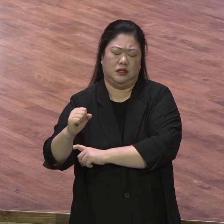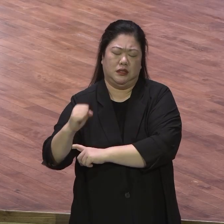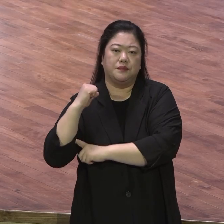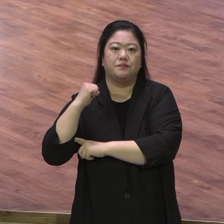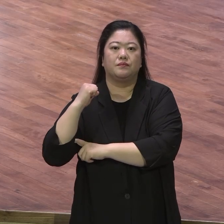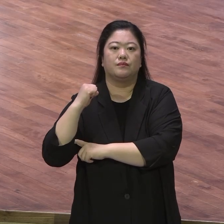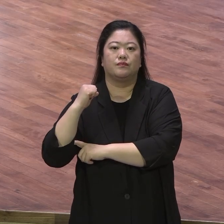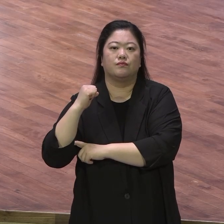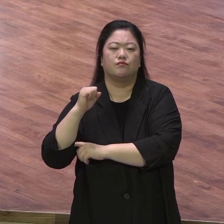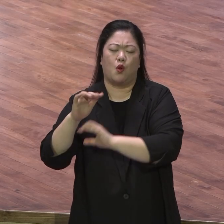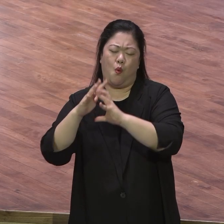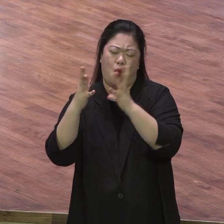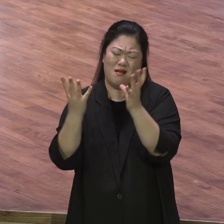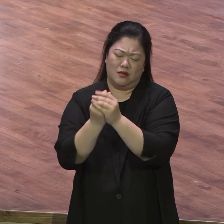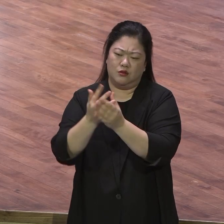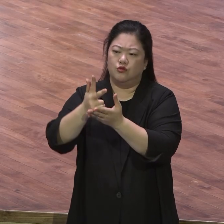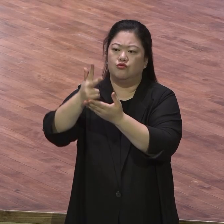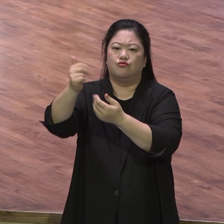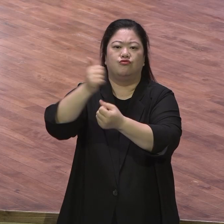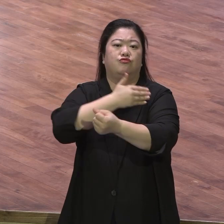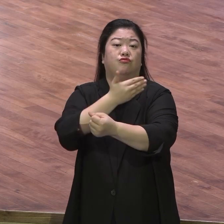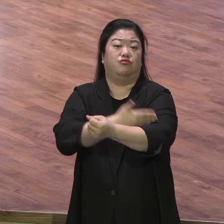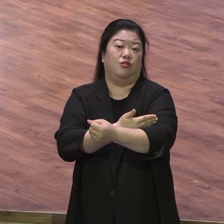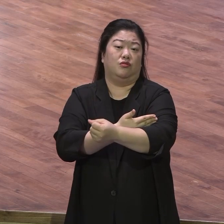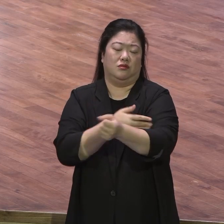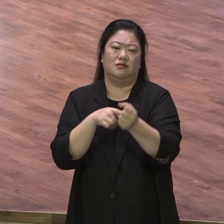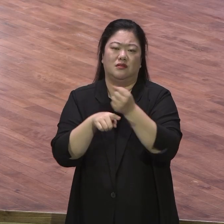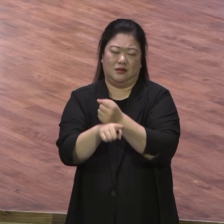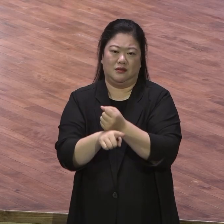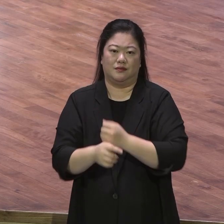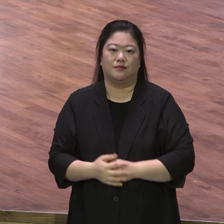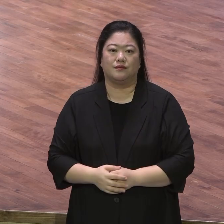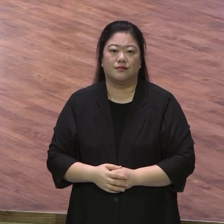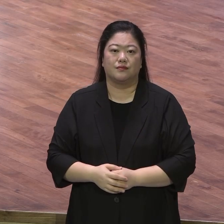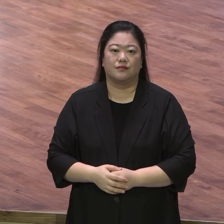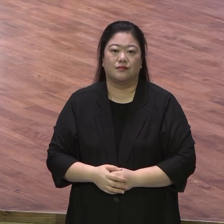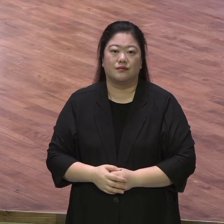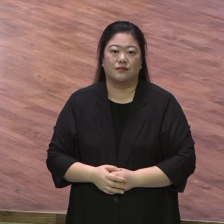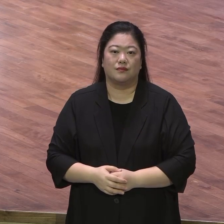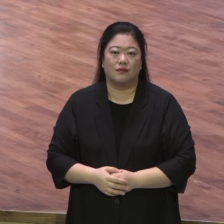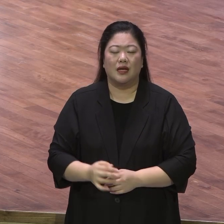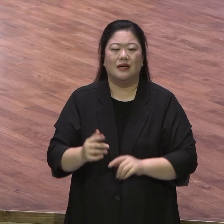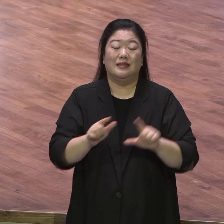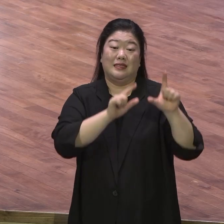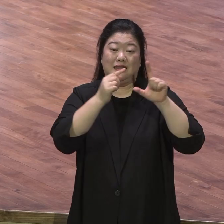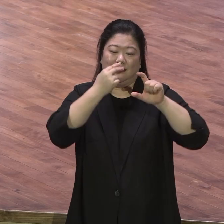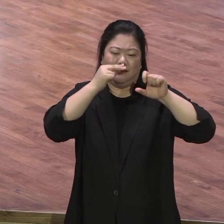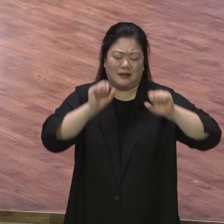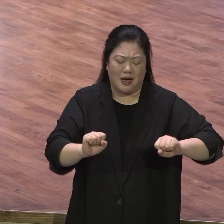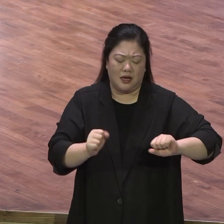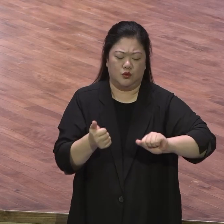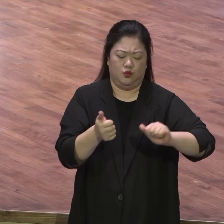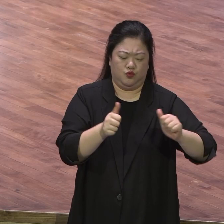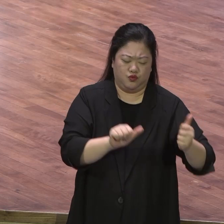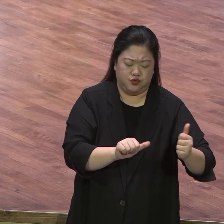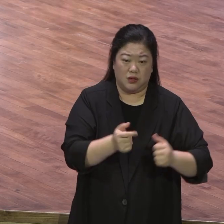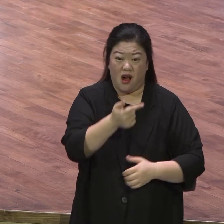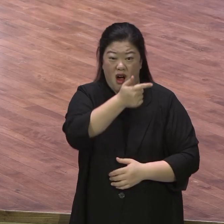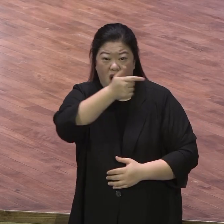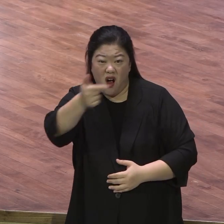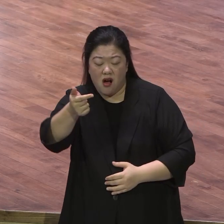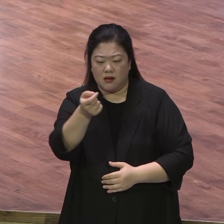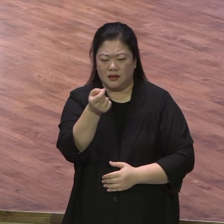절대주권. 모든 것은 살고 죽고 크고 작고